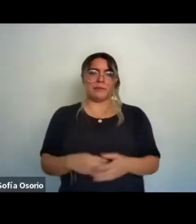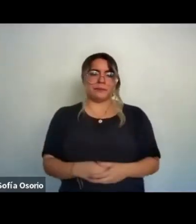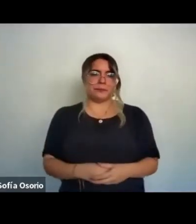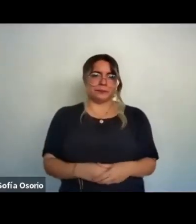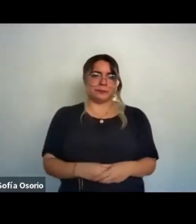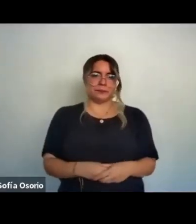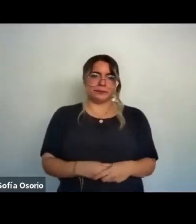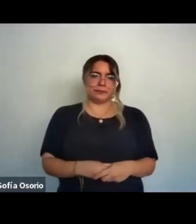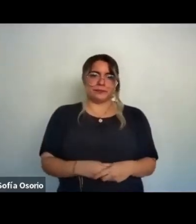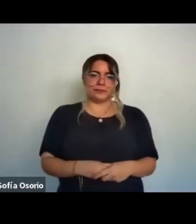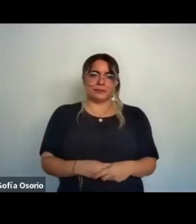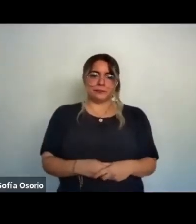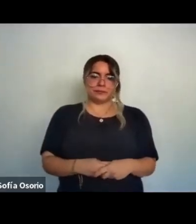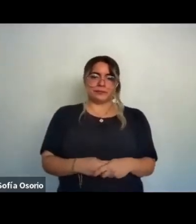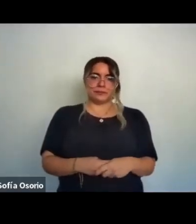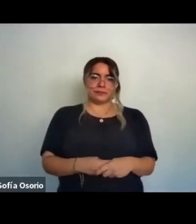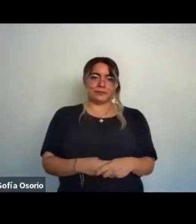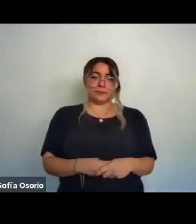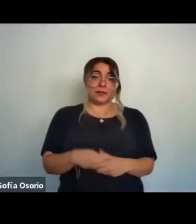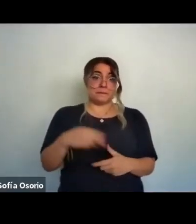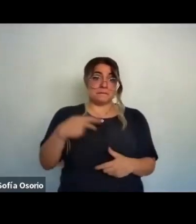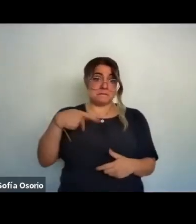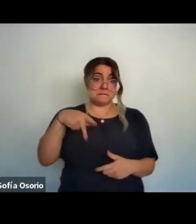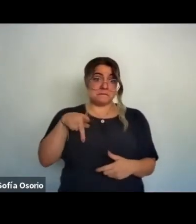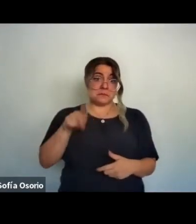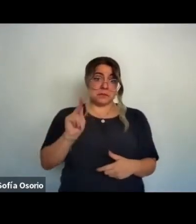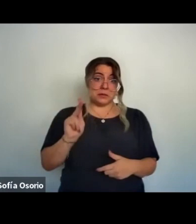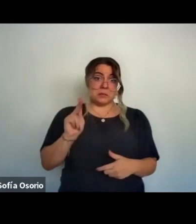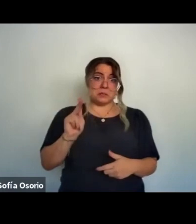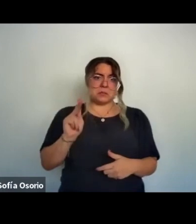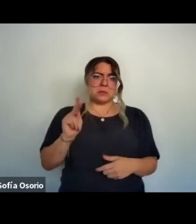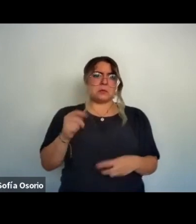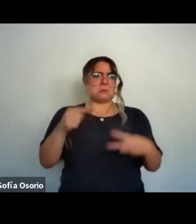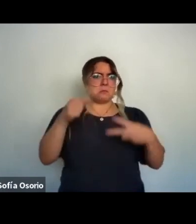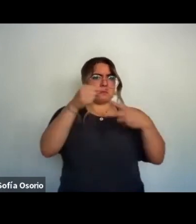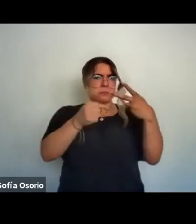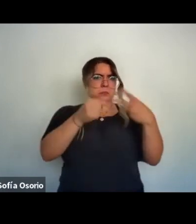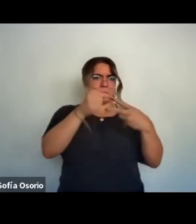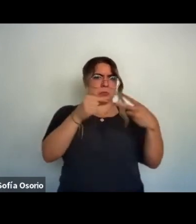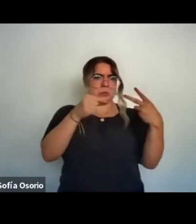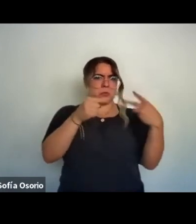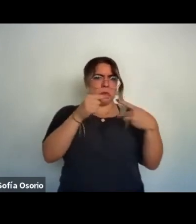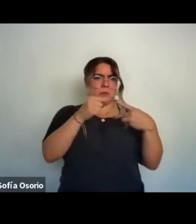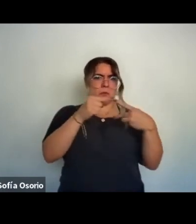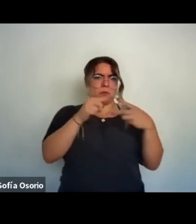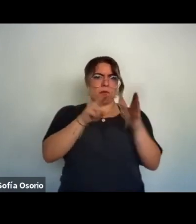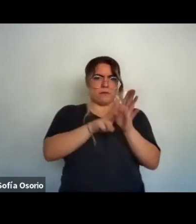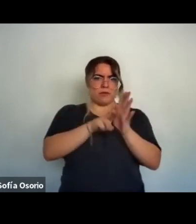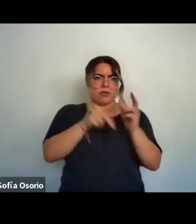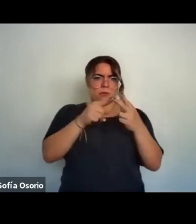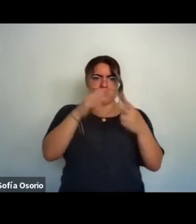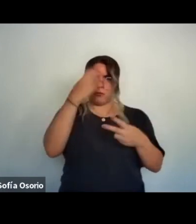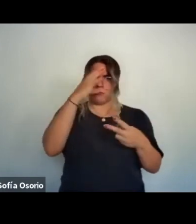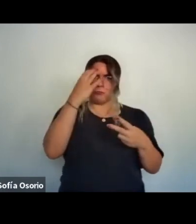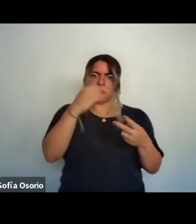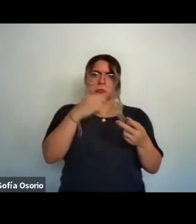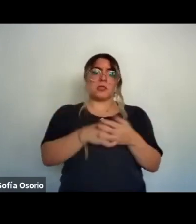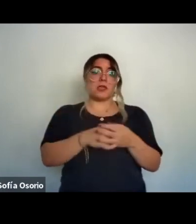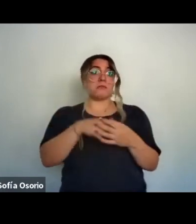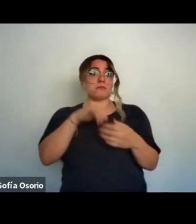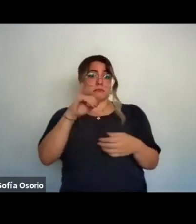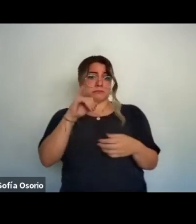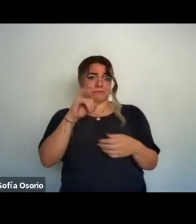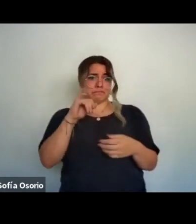Imperio Austrohúngaro. Pero estas dos imágenes van a ser las primeras con las que nos vamos a